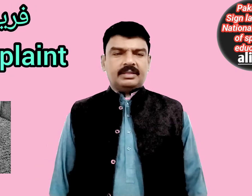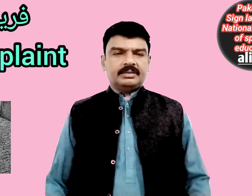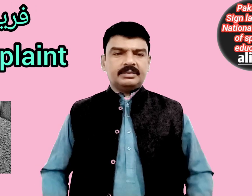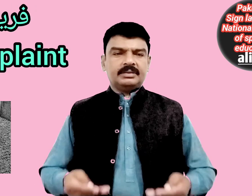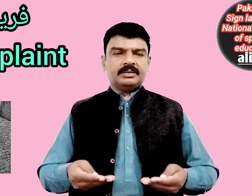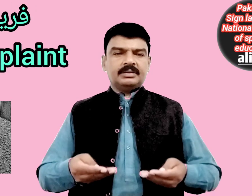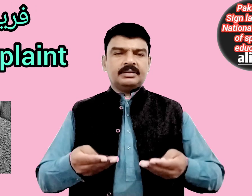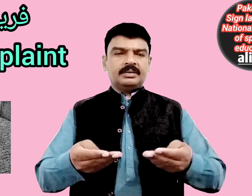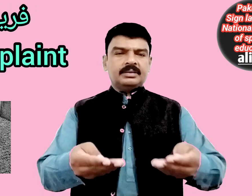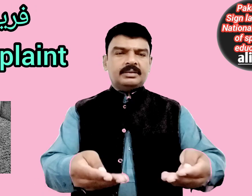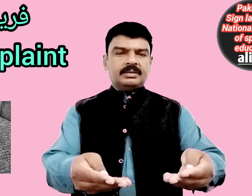فریاد